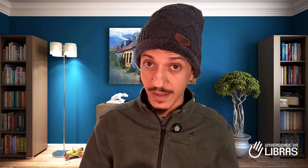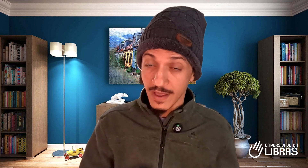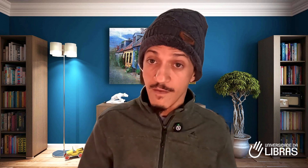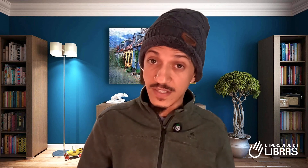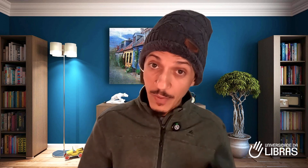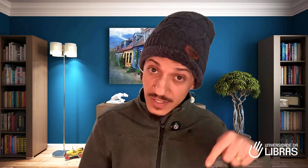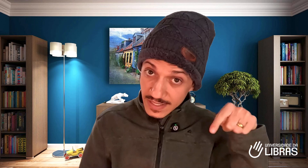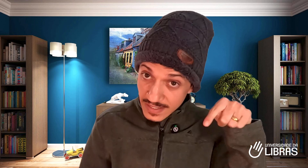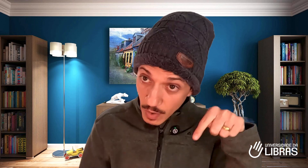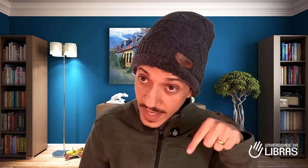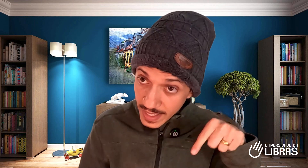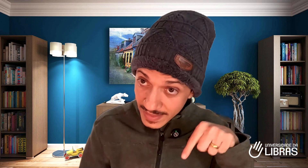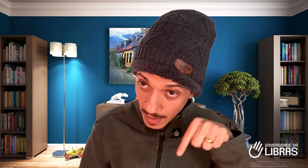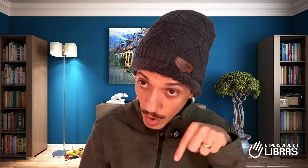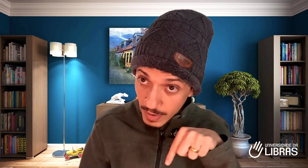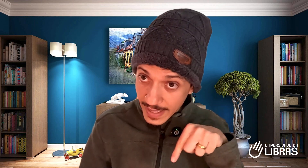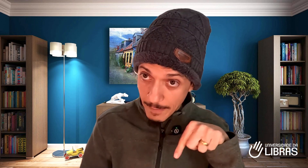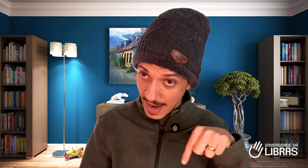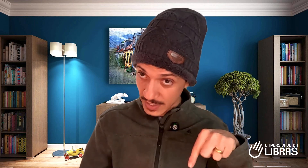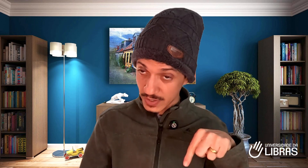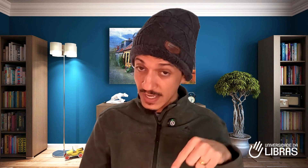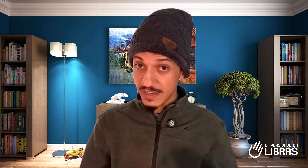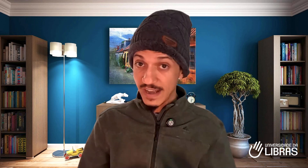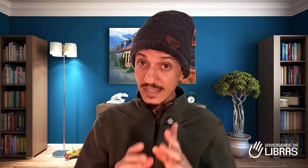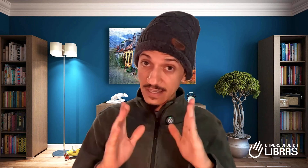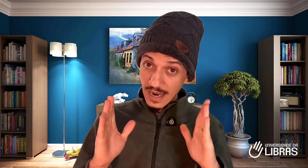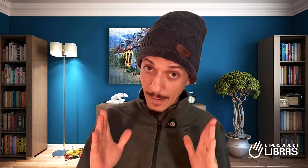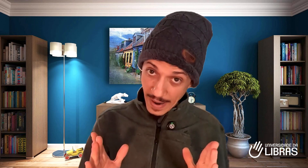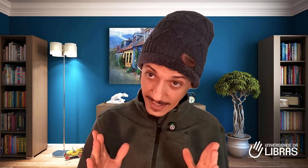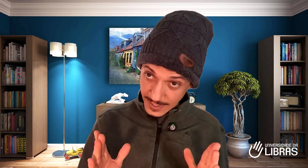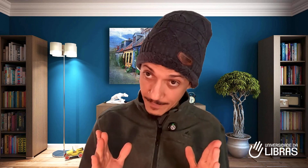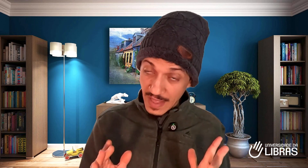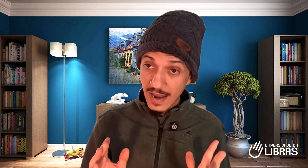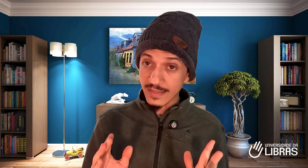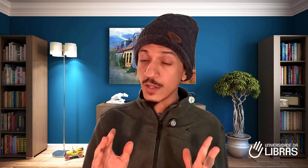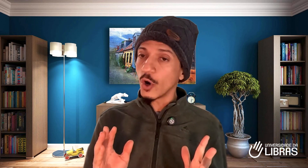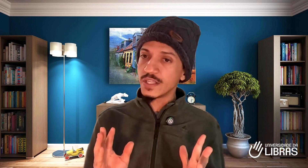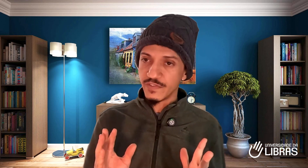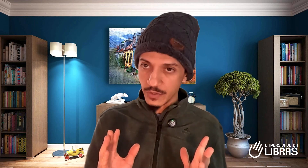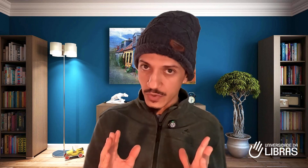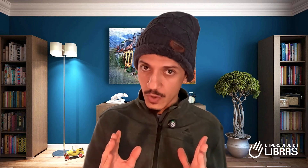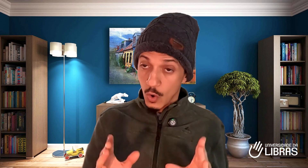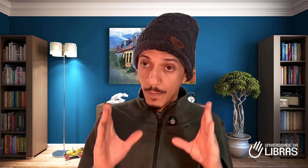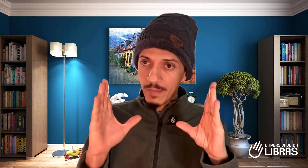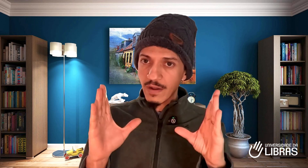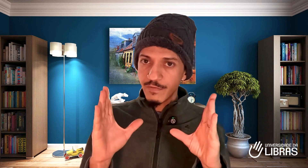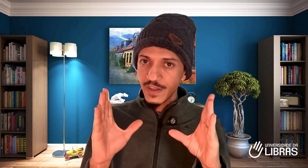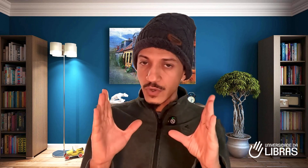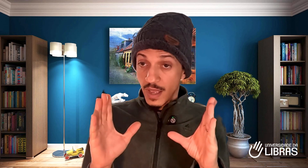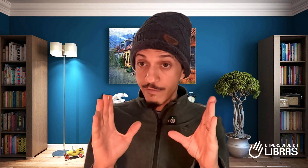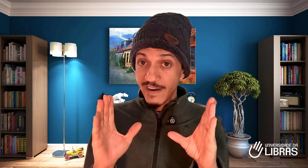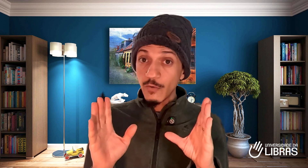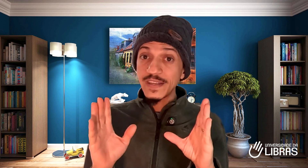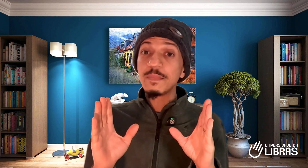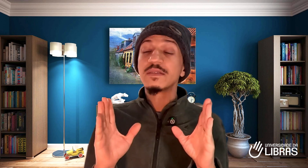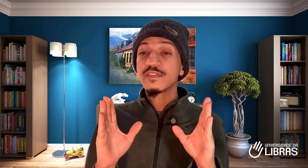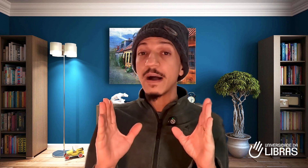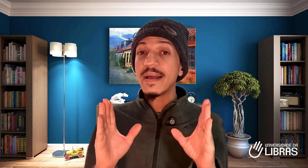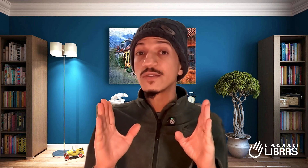Você pode acessar o link que está logo aqui abaixo, você vai acessar lá a página, lá tem 2 vídeos. O primeiro vídeo eu falo especificamente sobre o